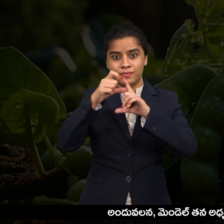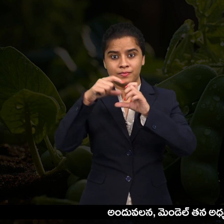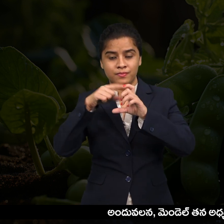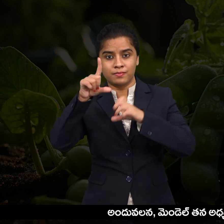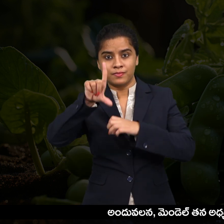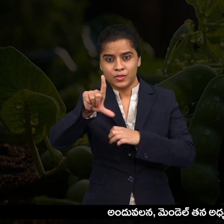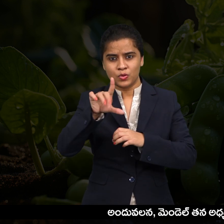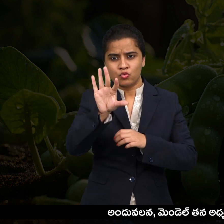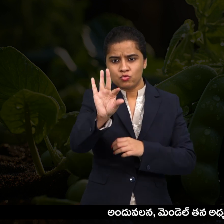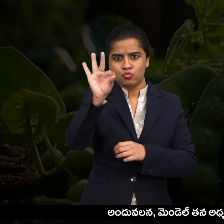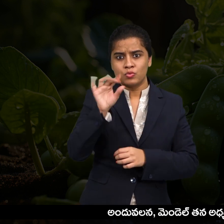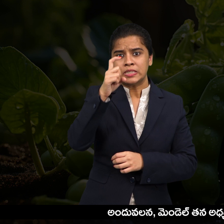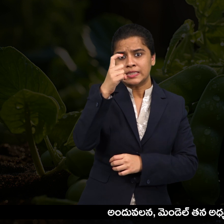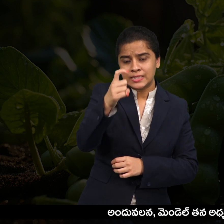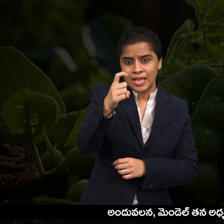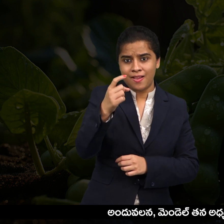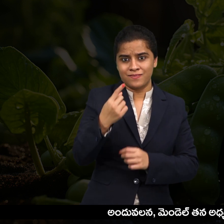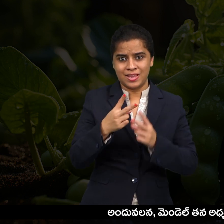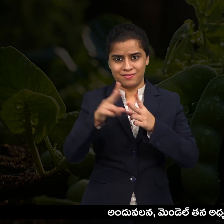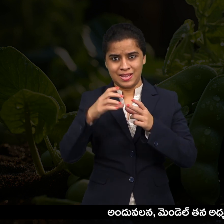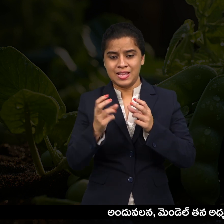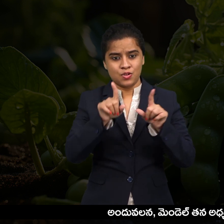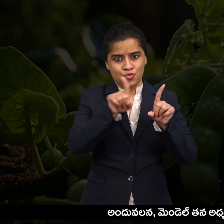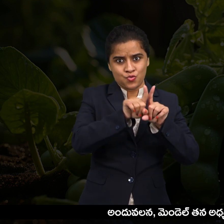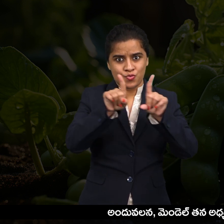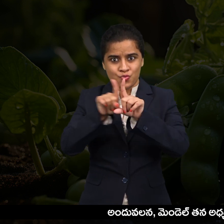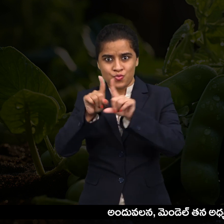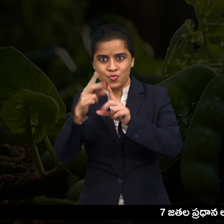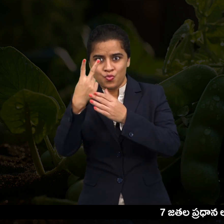అందువలన మెండల్ తన అధ్యయనం కోసం పట్టికలో చూపిన విధంగా